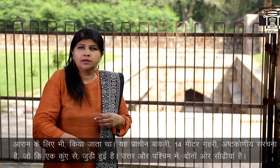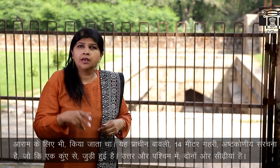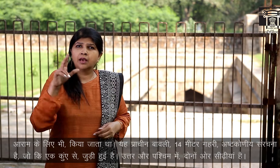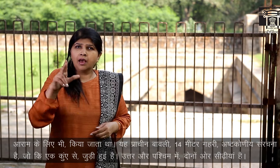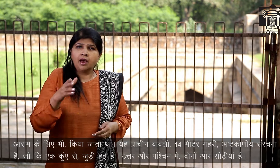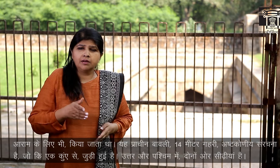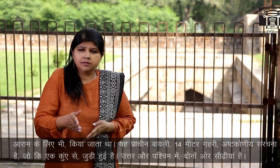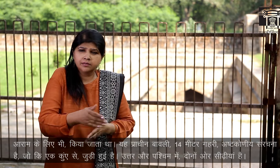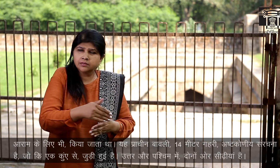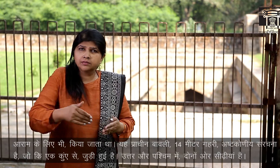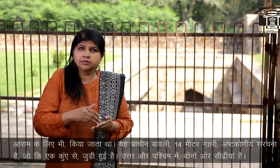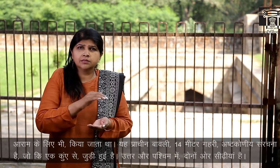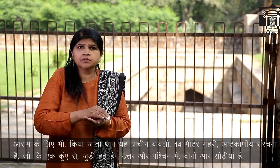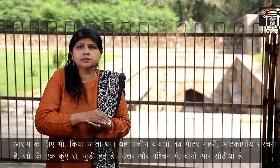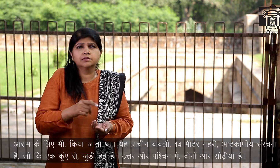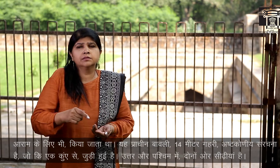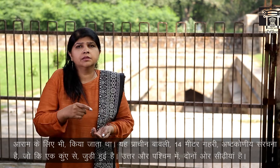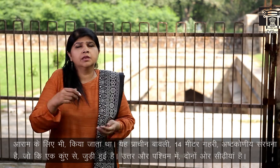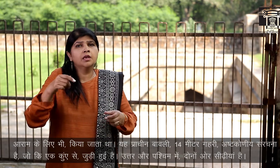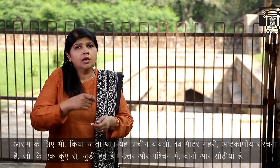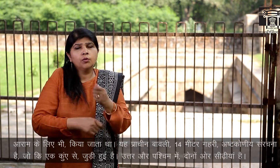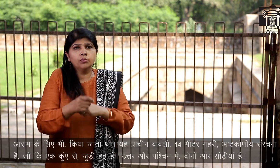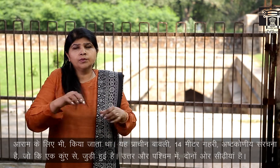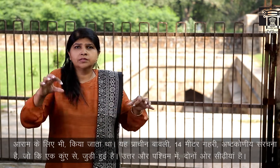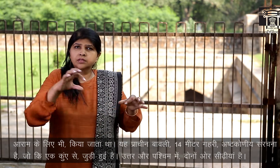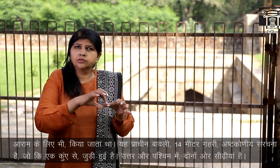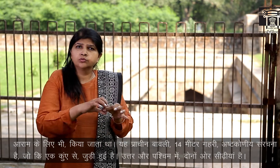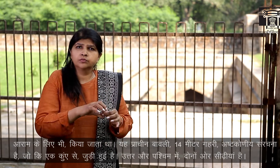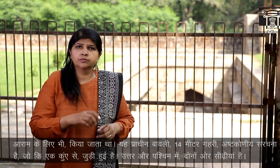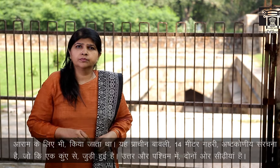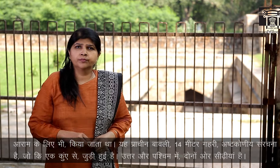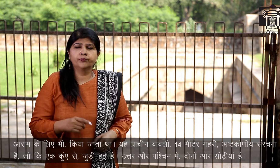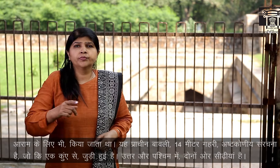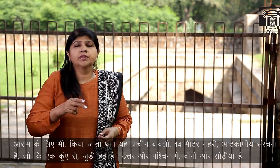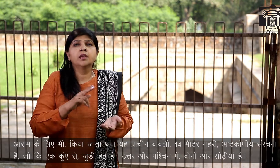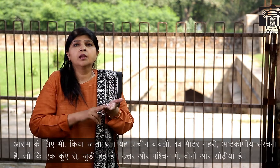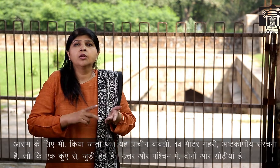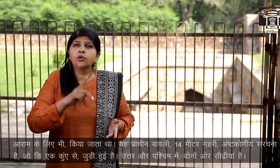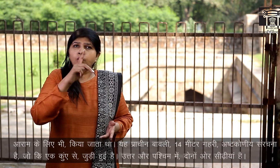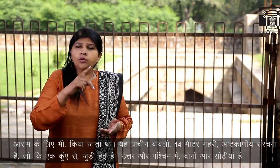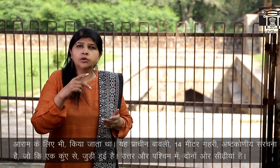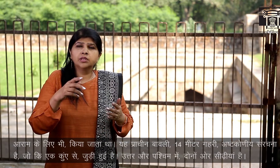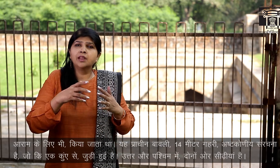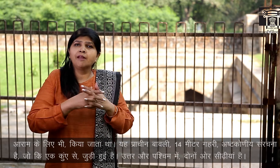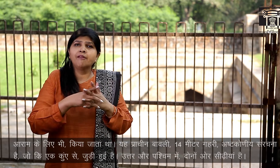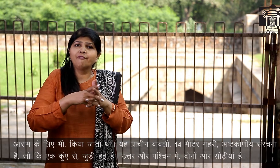है, जो कि एक कुएं से जुड़ी हुई है। उत्तर और पश्चिम में दोनों ओर सीढ़ियां हैं।